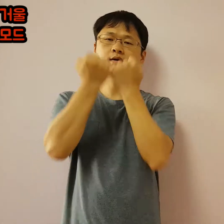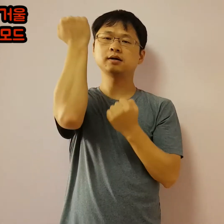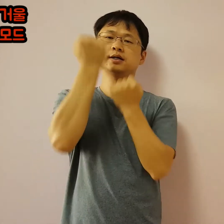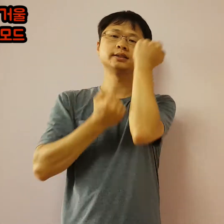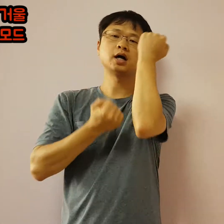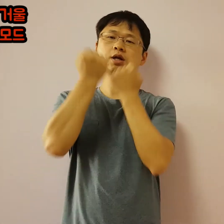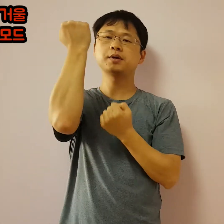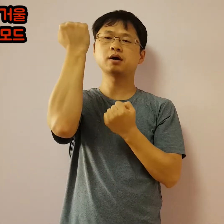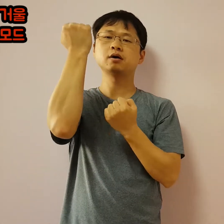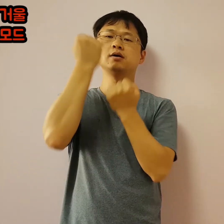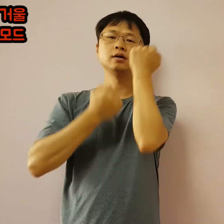앞에서